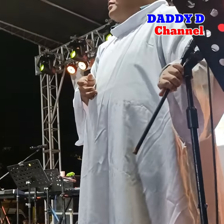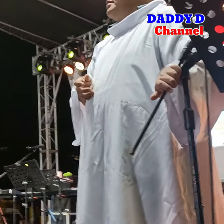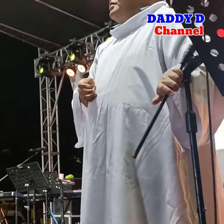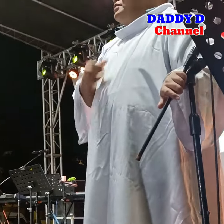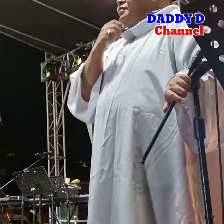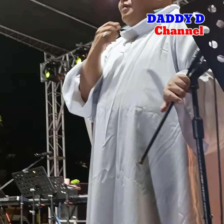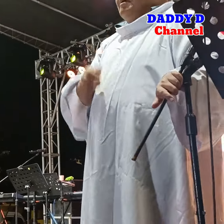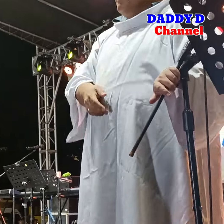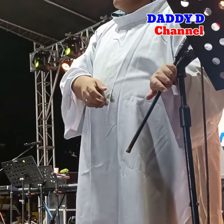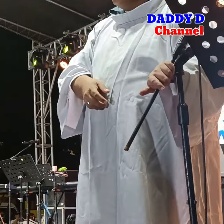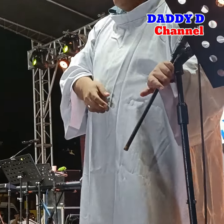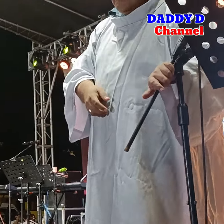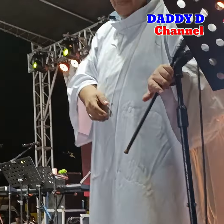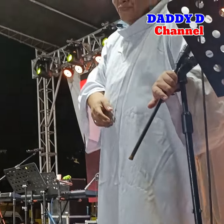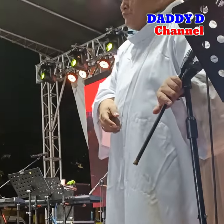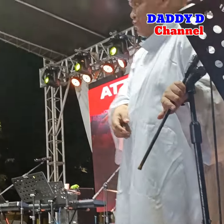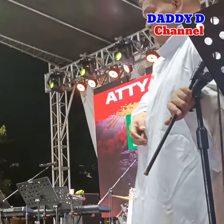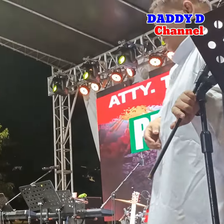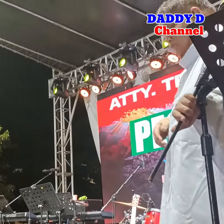ako gumagamit niyan, ha?